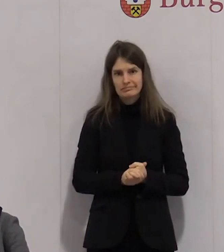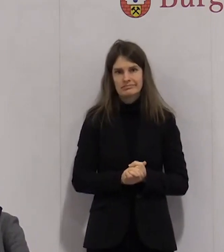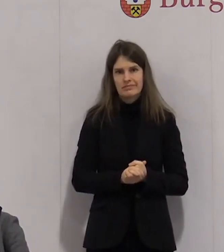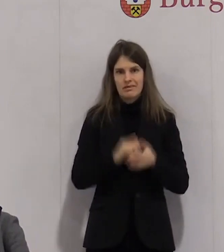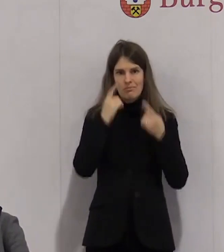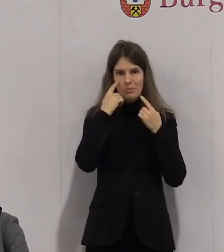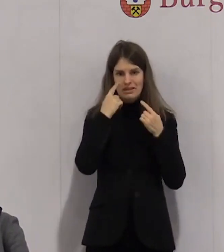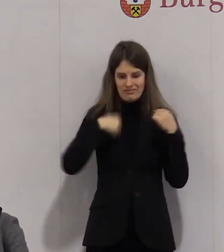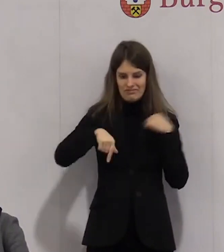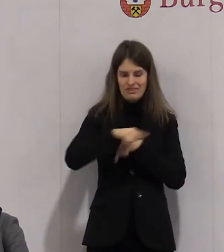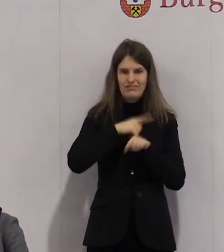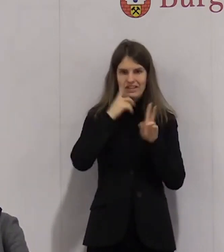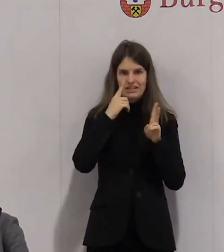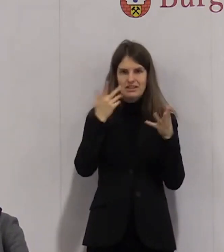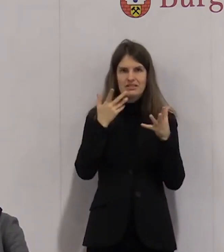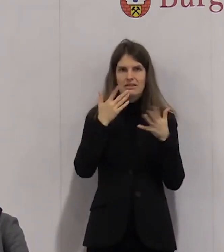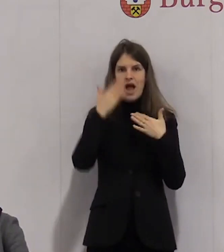des toners